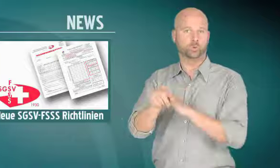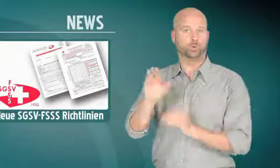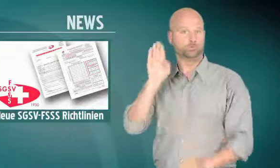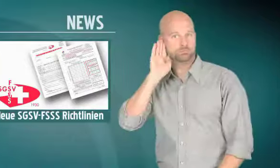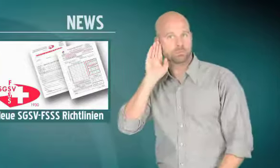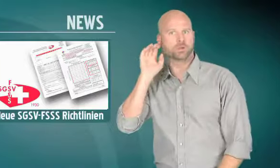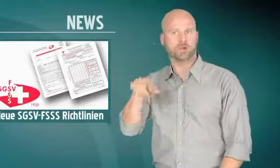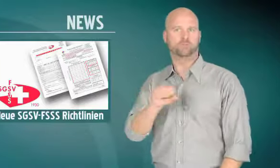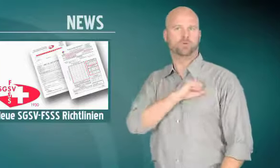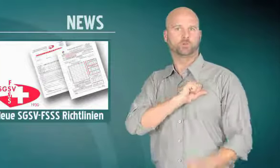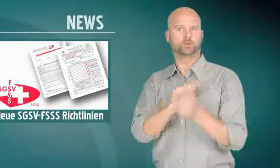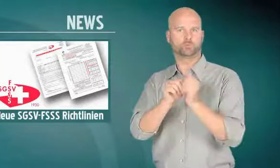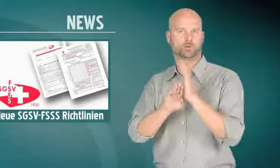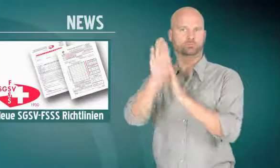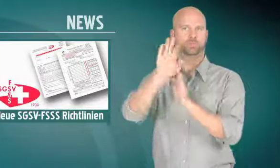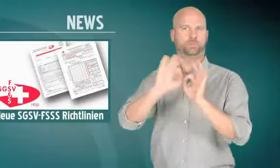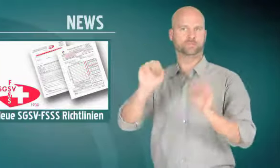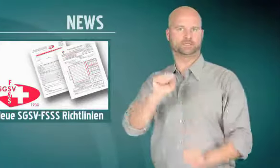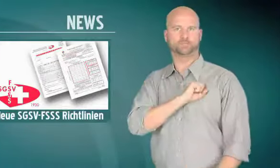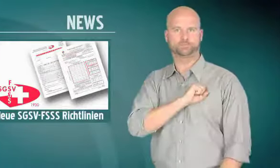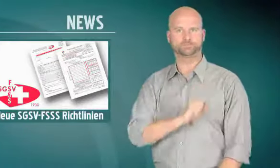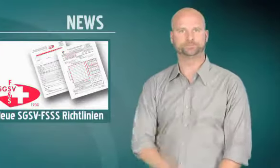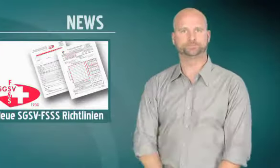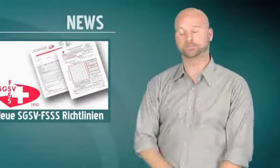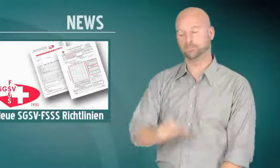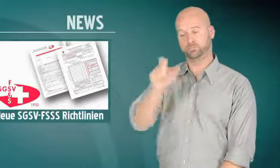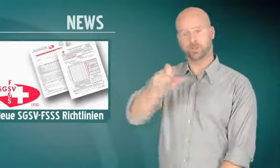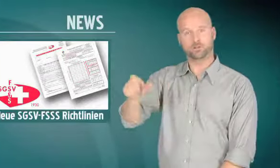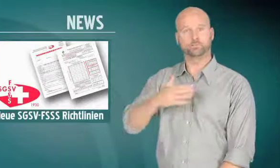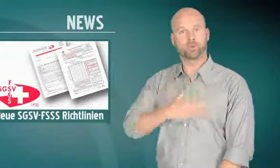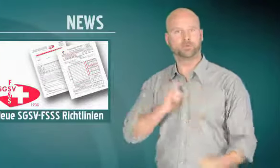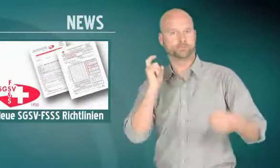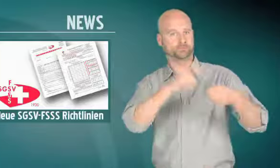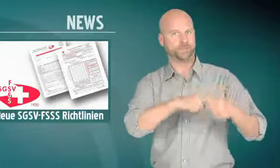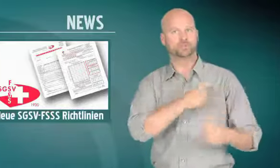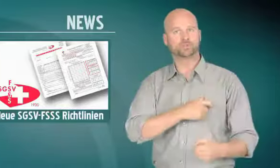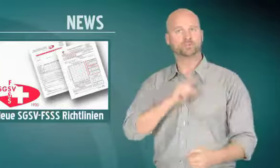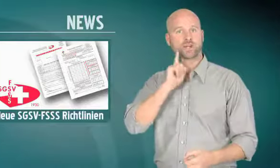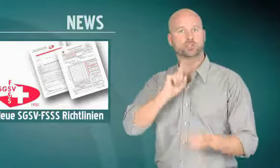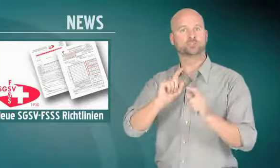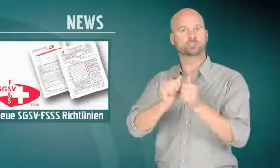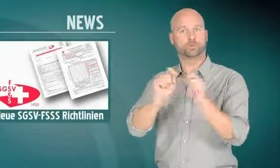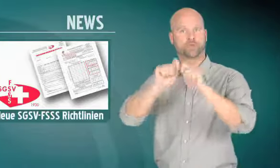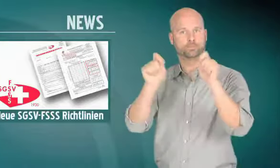eine Übervorteilung des einzelnen Sportlers darstellen könnte. Wer als Neumitglied mit Wettkampflizenz beim